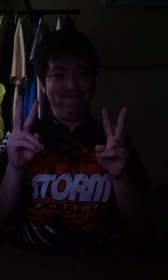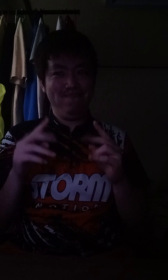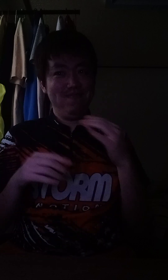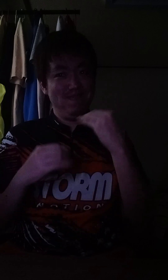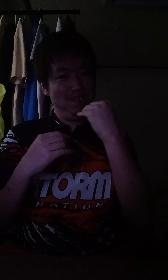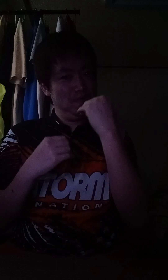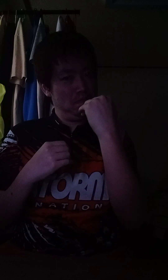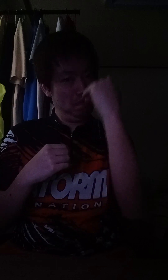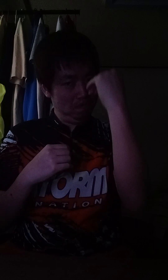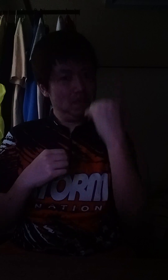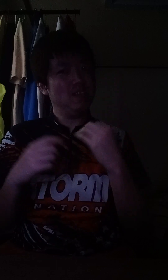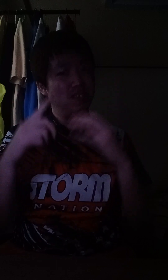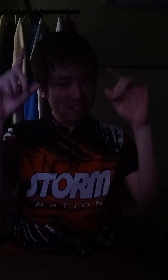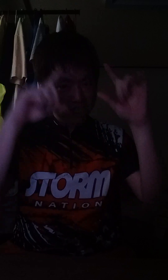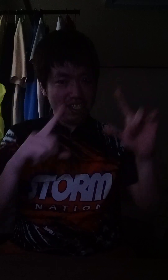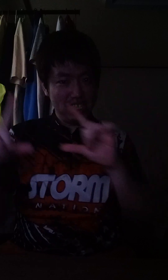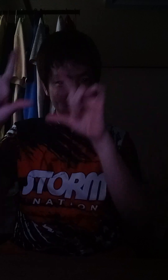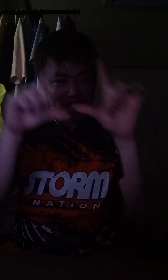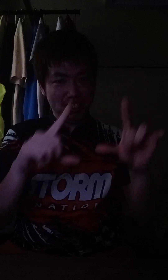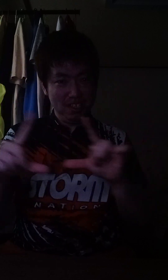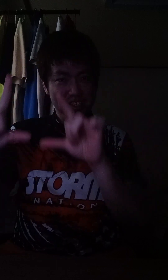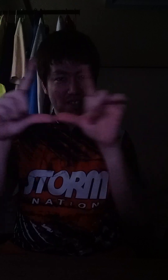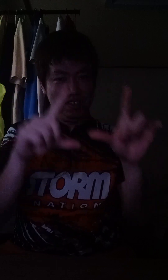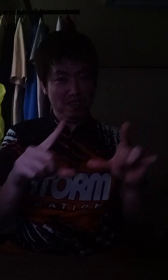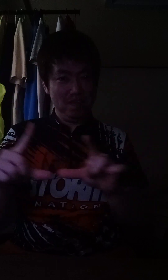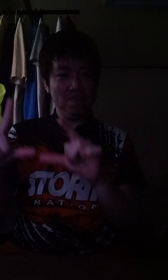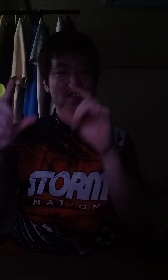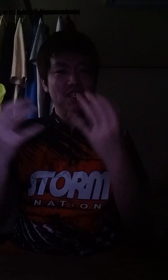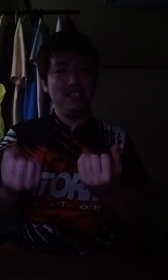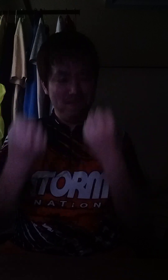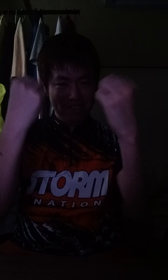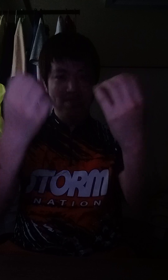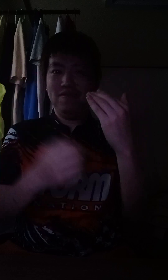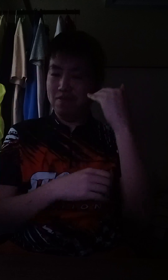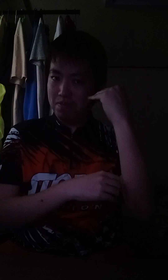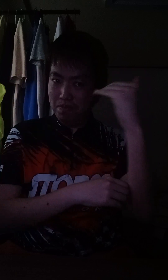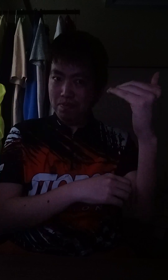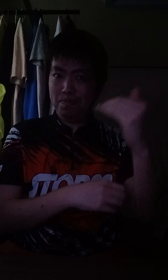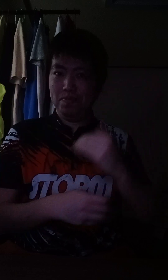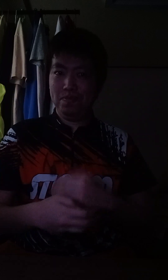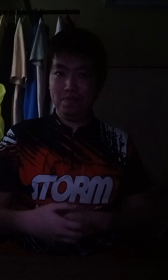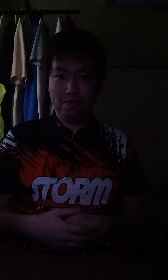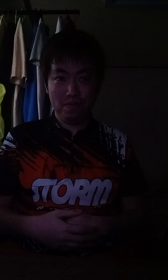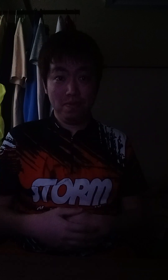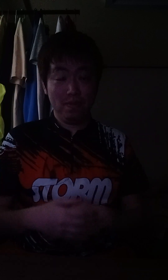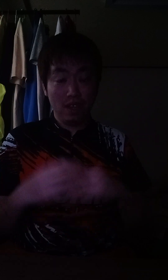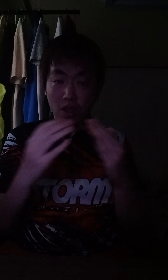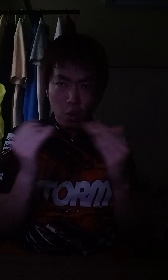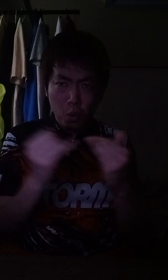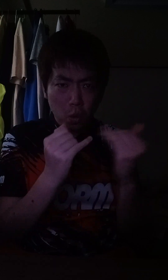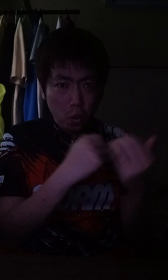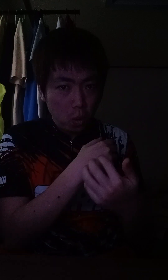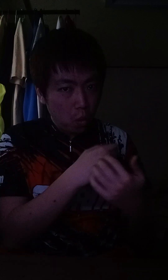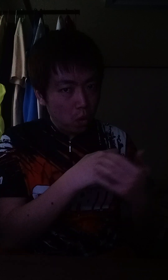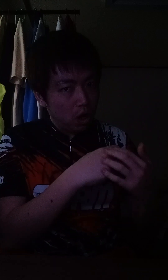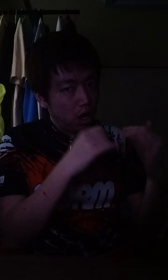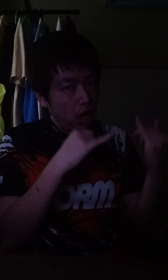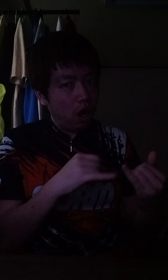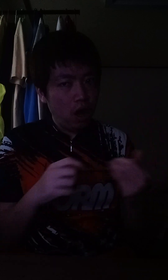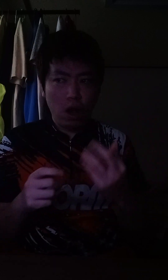조금씩 성장하는 승현이에게서 엄마는 희망을 꿈꿔봅니다. 병원에 오래 있고 그래서 이제 어려서부터